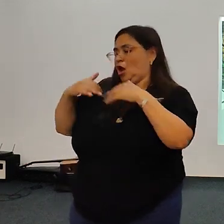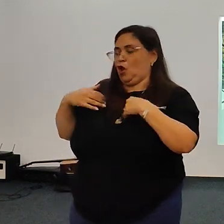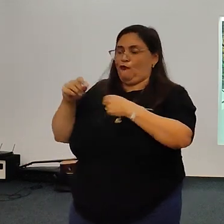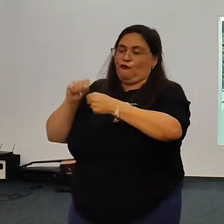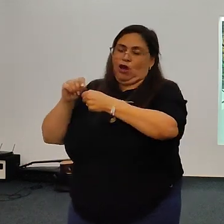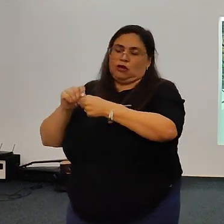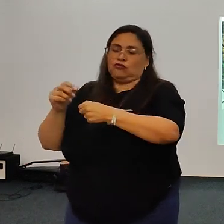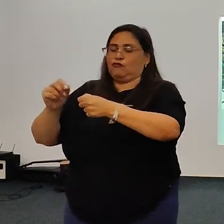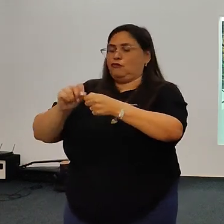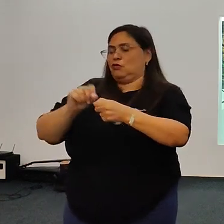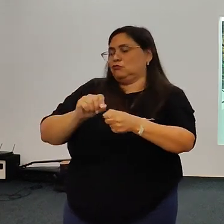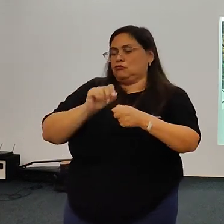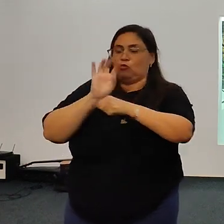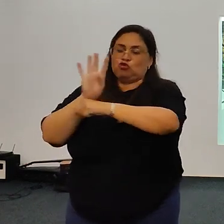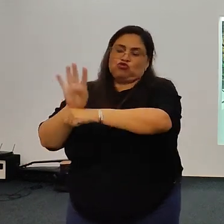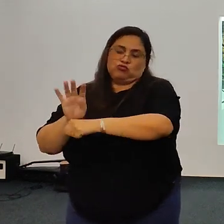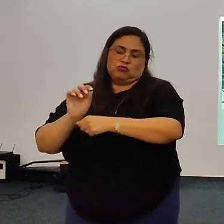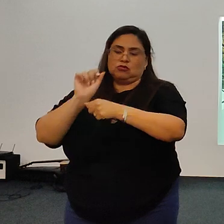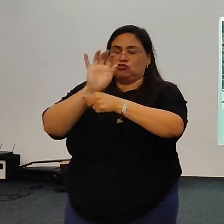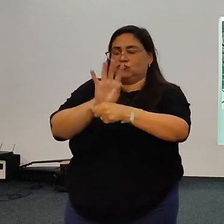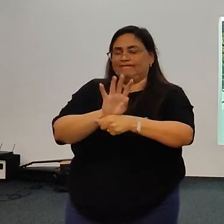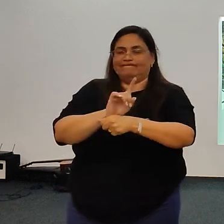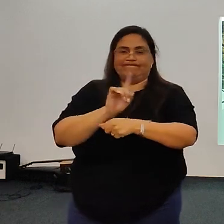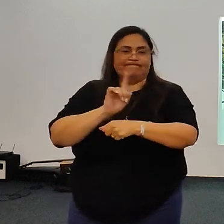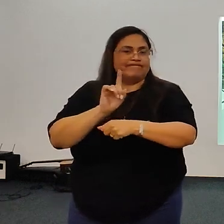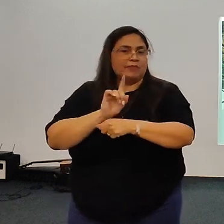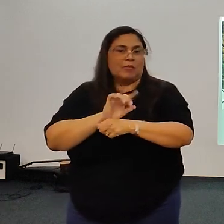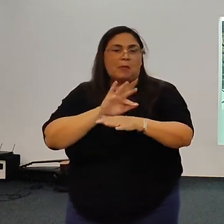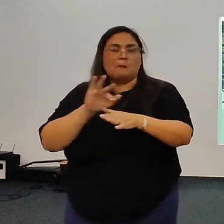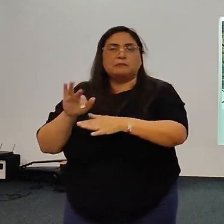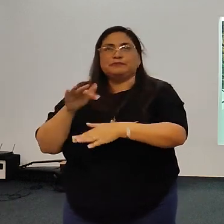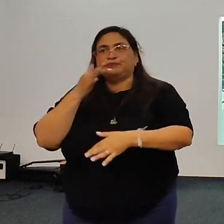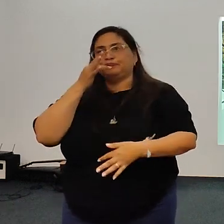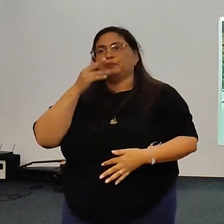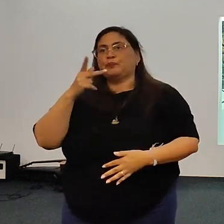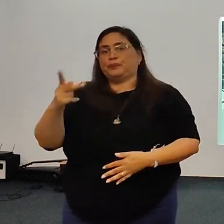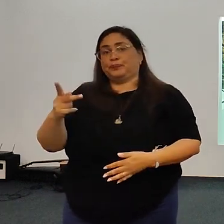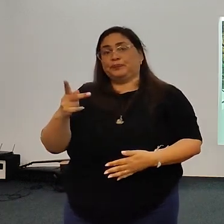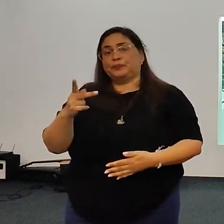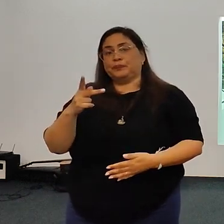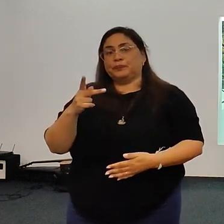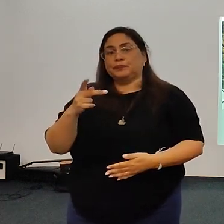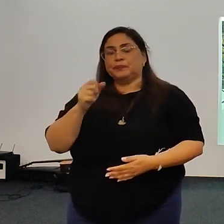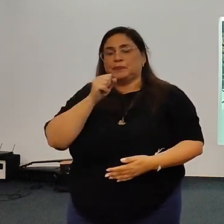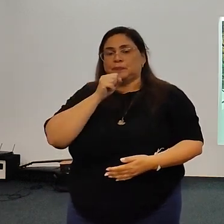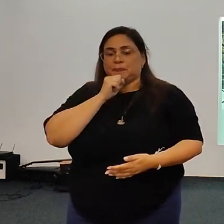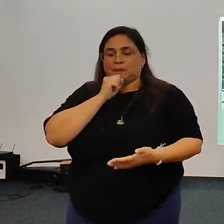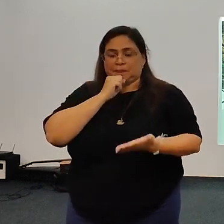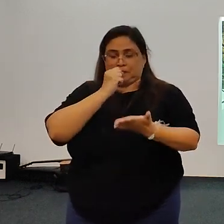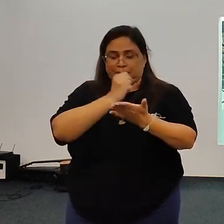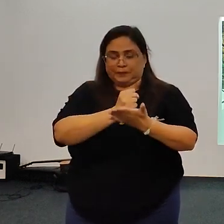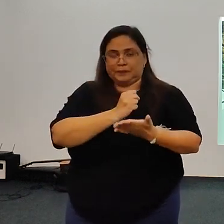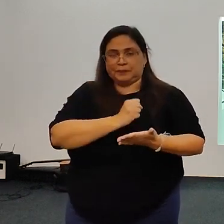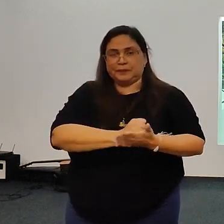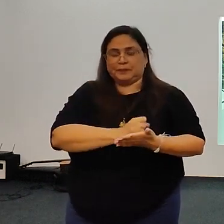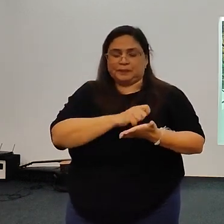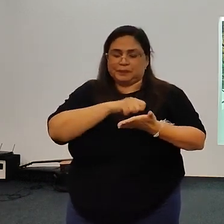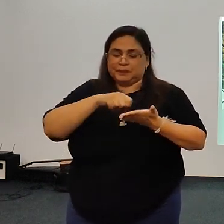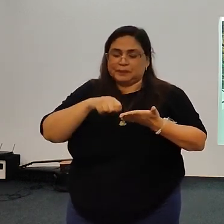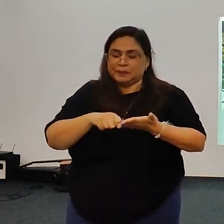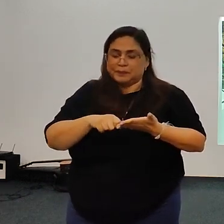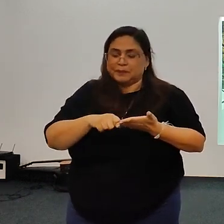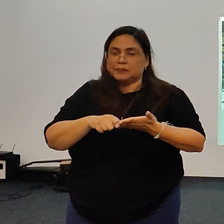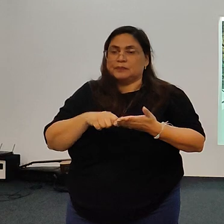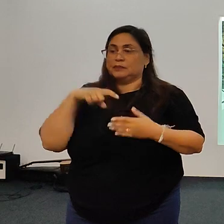obras. Porque a Bíblia diz, eu não me lembro o profeta que escreveu isso no Antigo Testamento, mas ele diz que, para Deus,